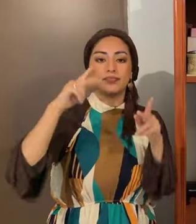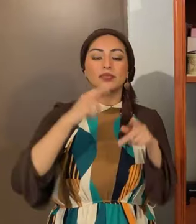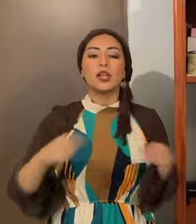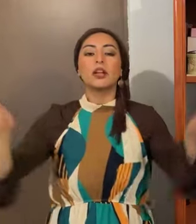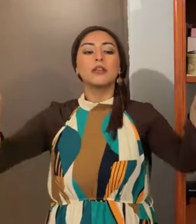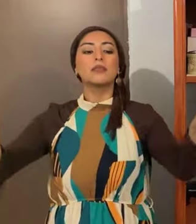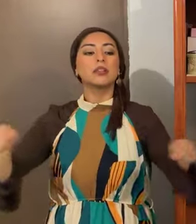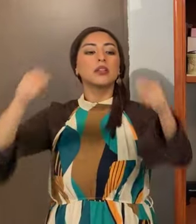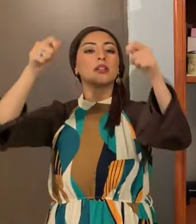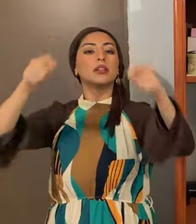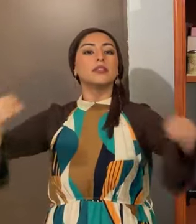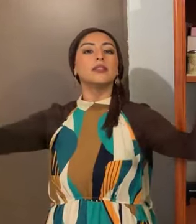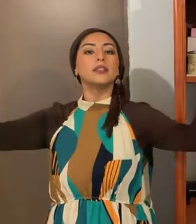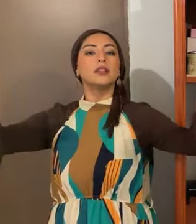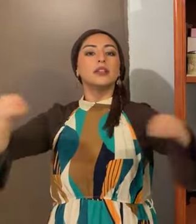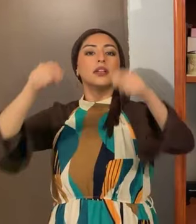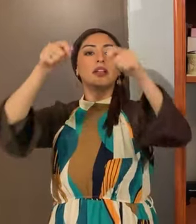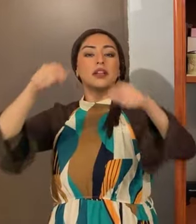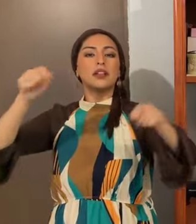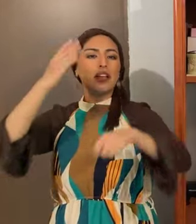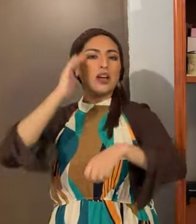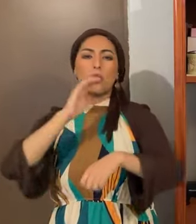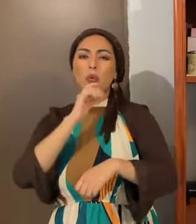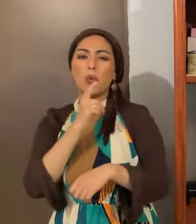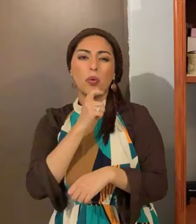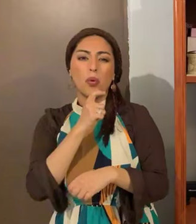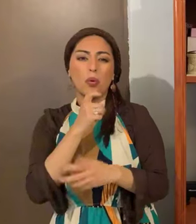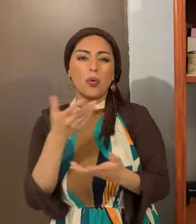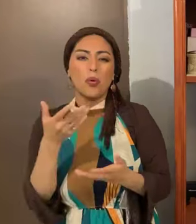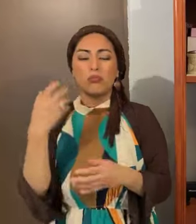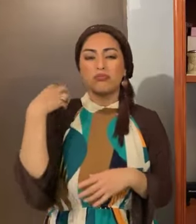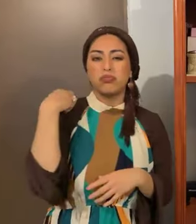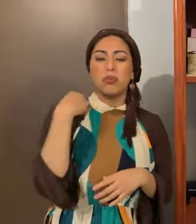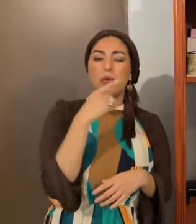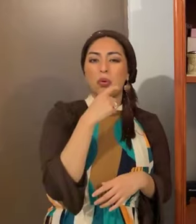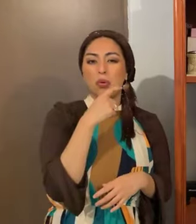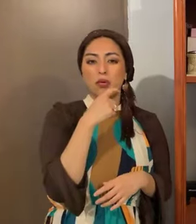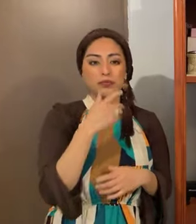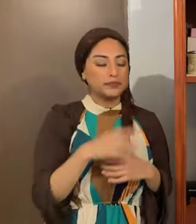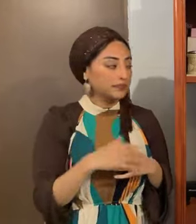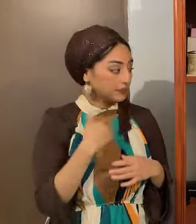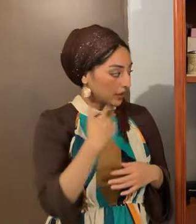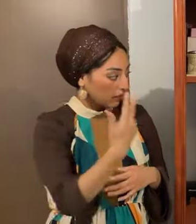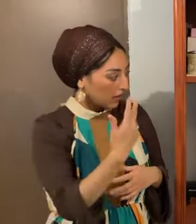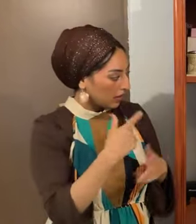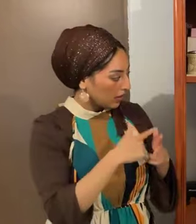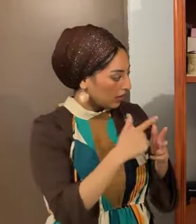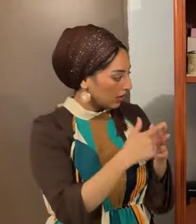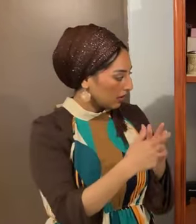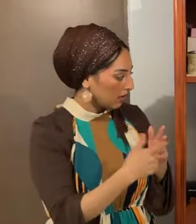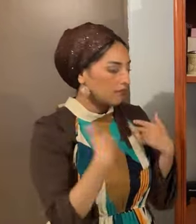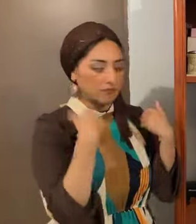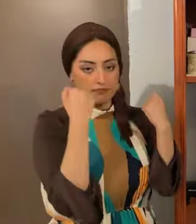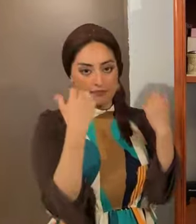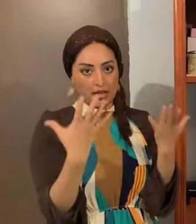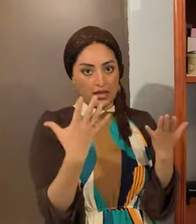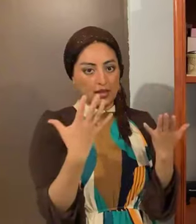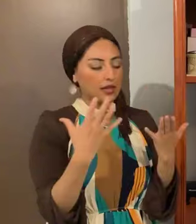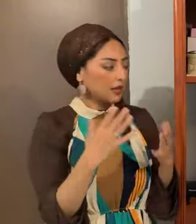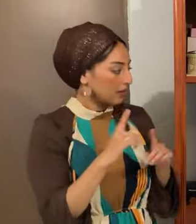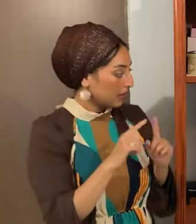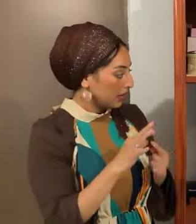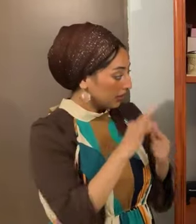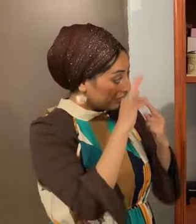eran los directores en ese tiempo? El rey David nombró a 3 directores, bueno, nombró a varios músicos, pero